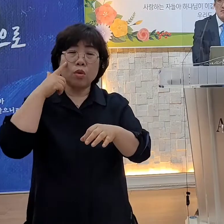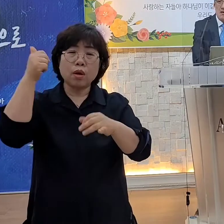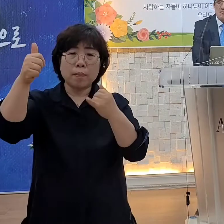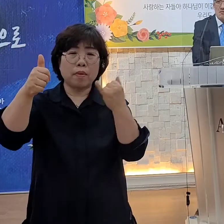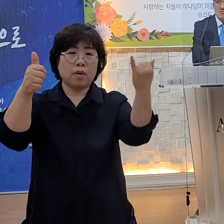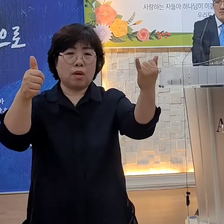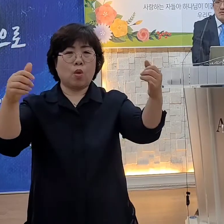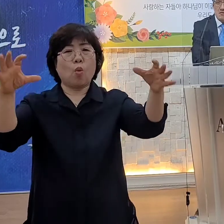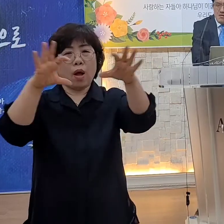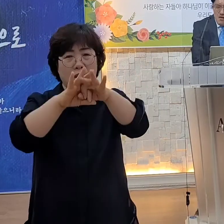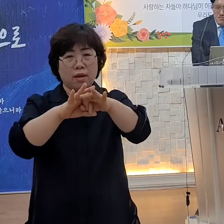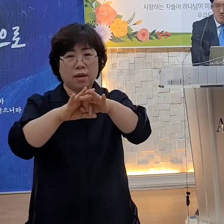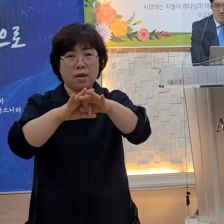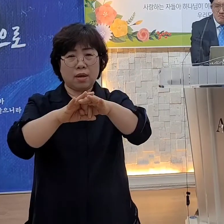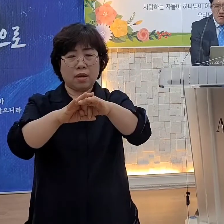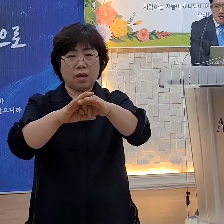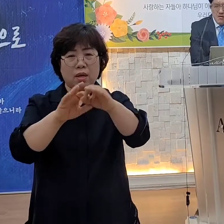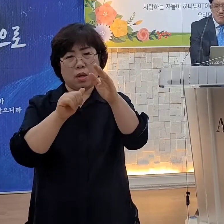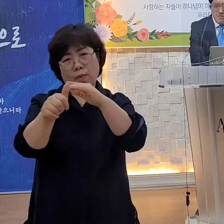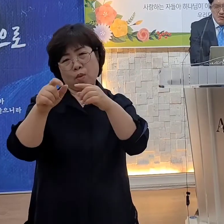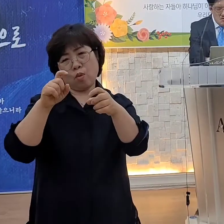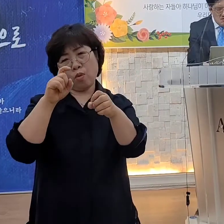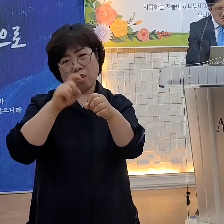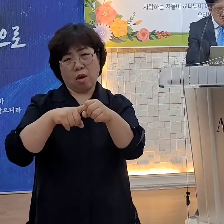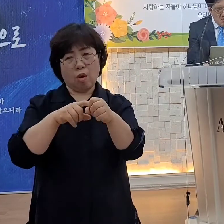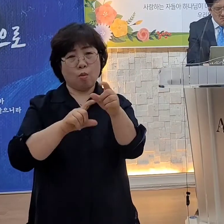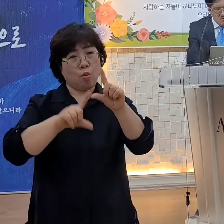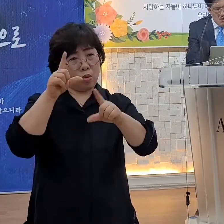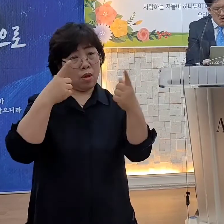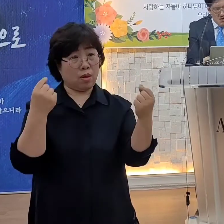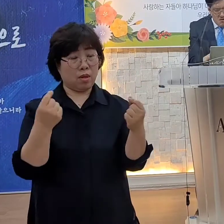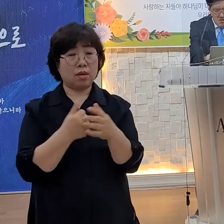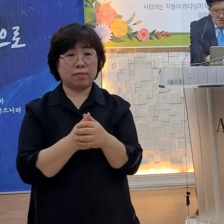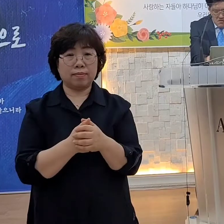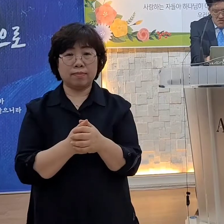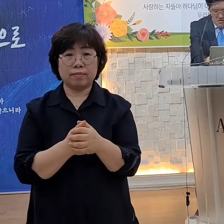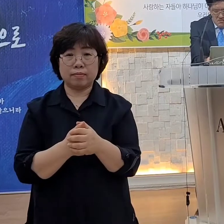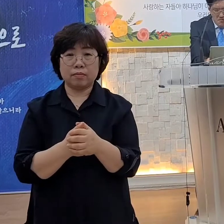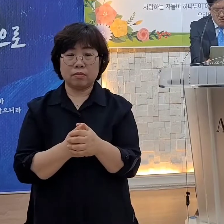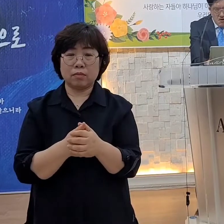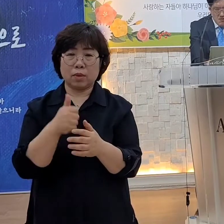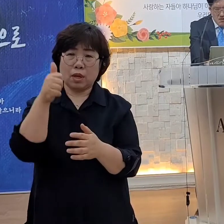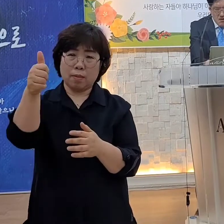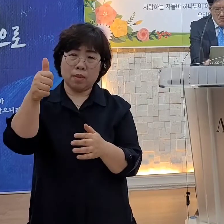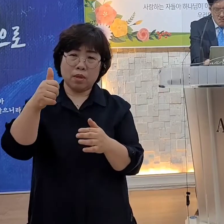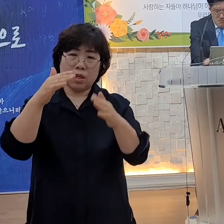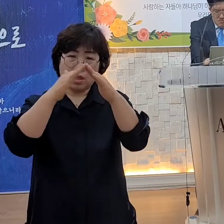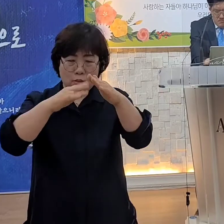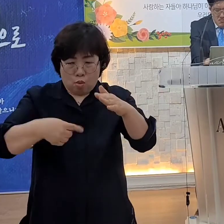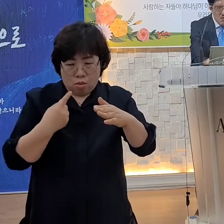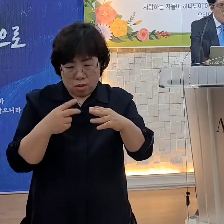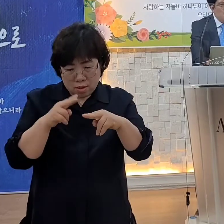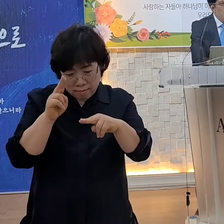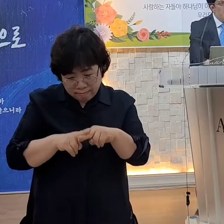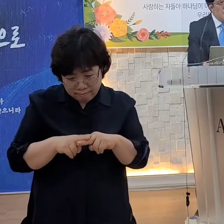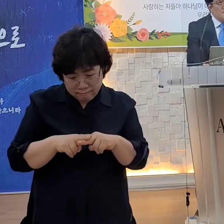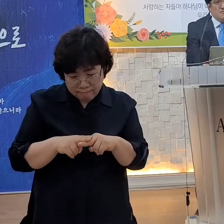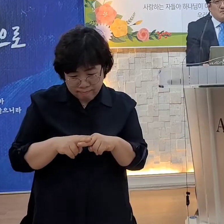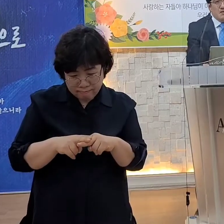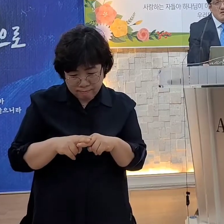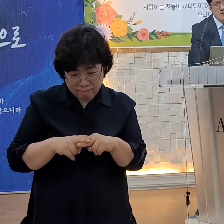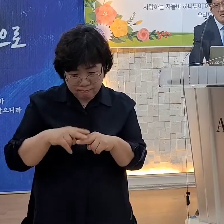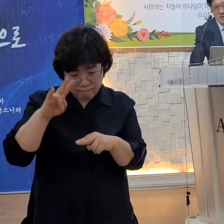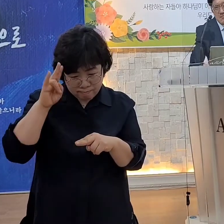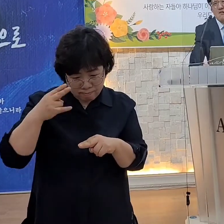이런 관계의 모습을 잘 보여주고 있다 생각합니다. 이 송강호 씨가 자기 집에 혼자 앉아가지고 라면